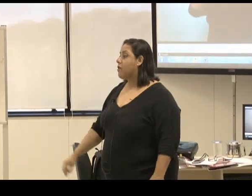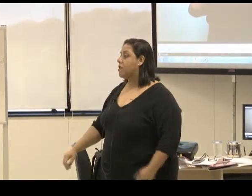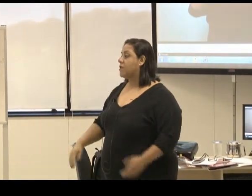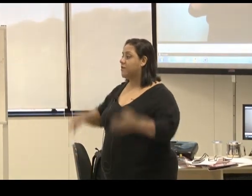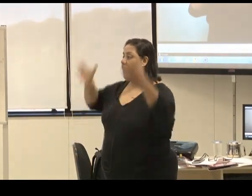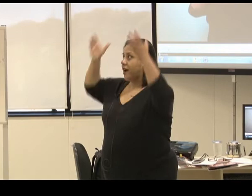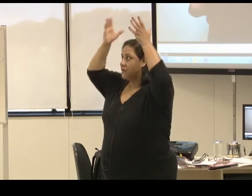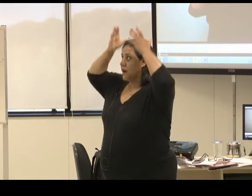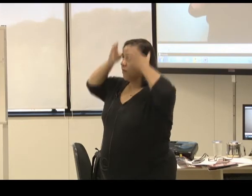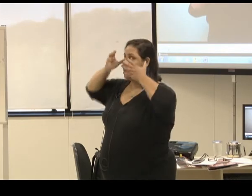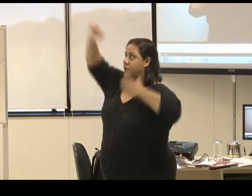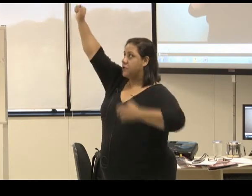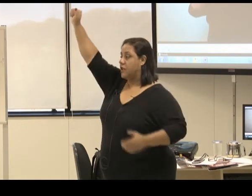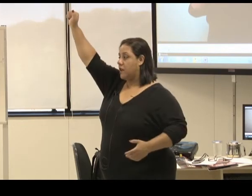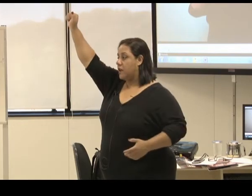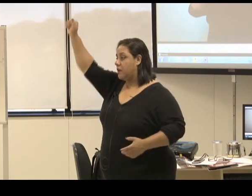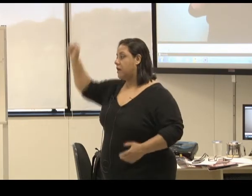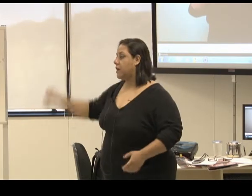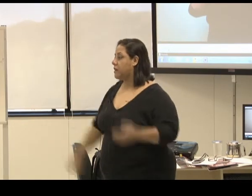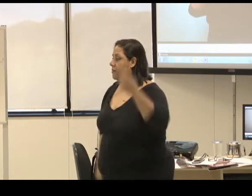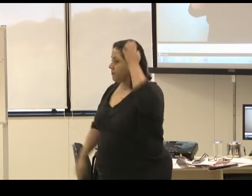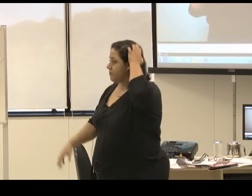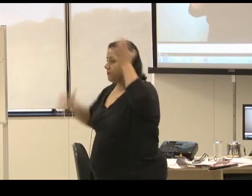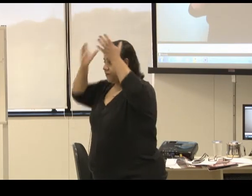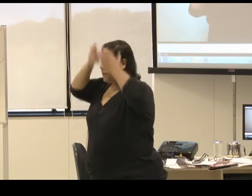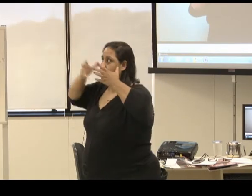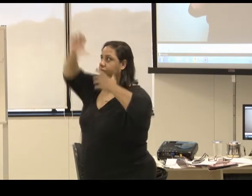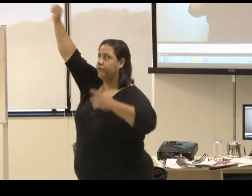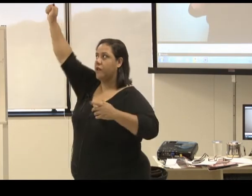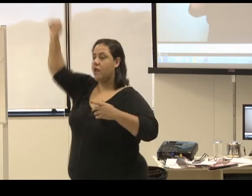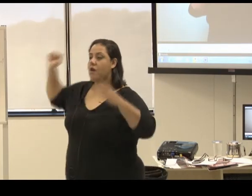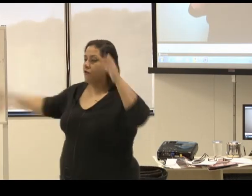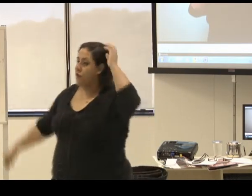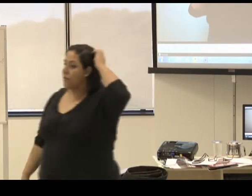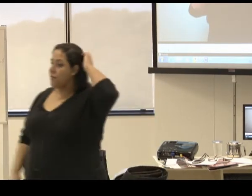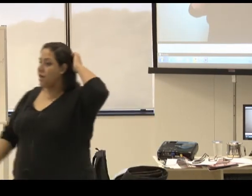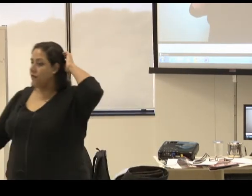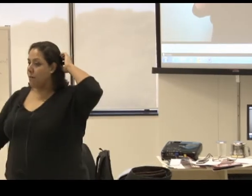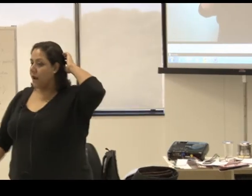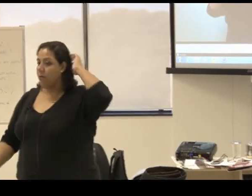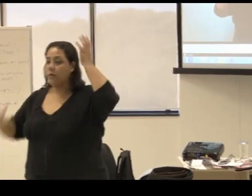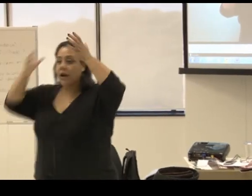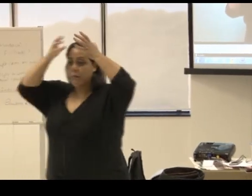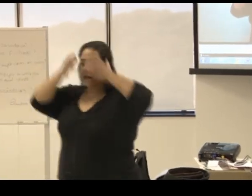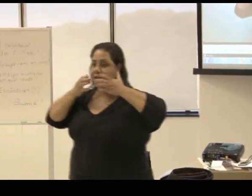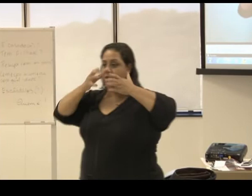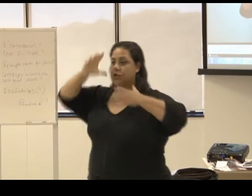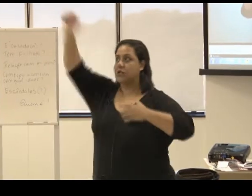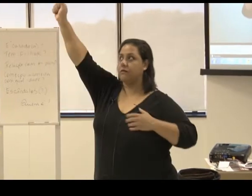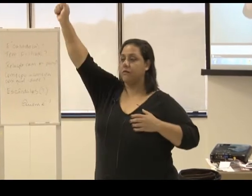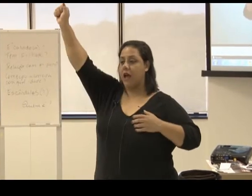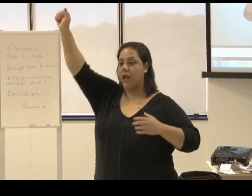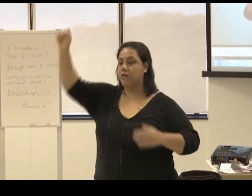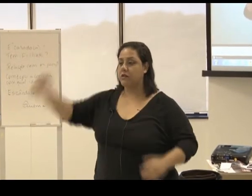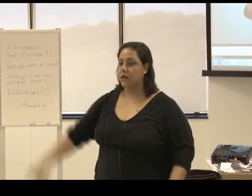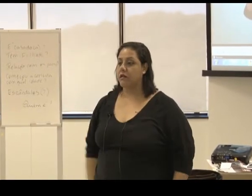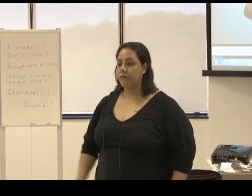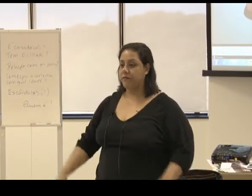você faz capacete, tananã, é ele. Foi o primeiro a dar prêmio. Capacete, Ayrton Senna.